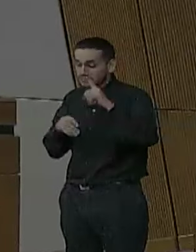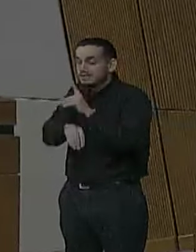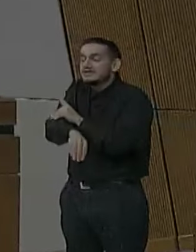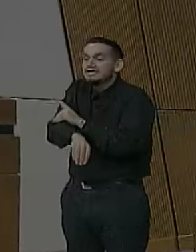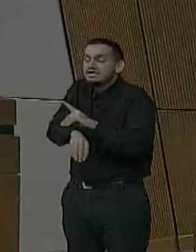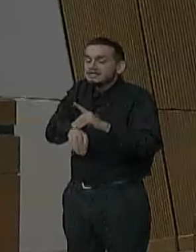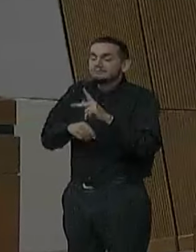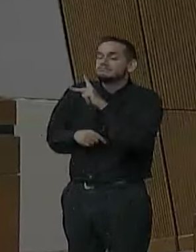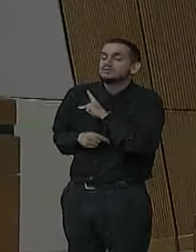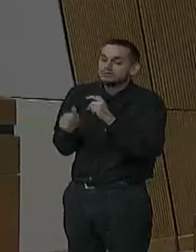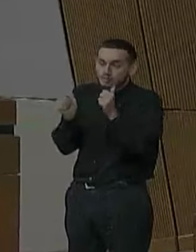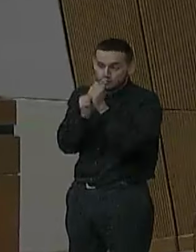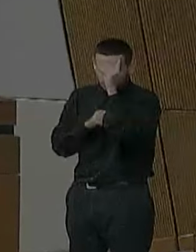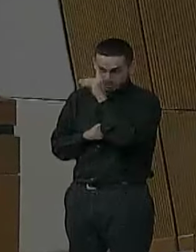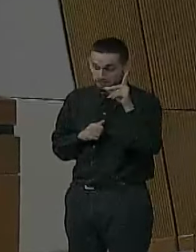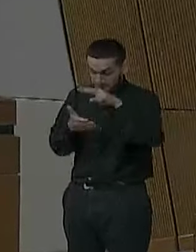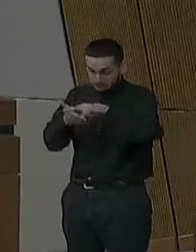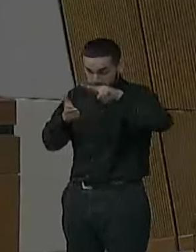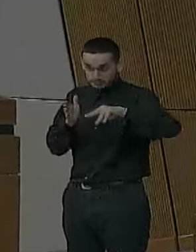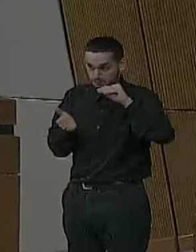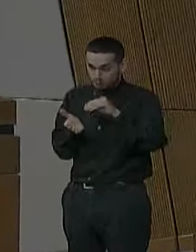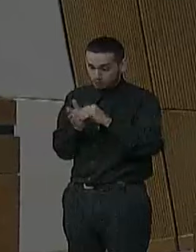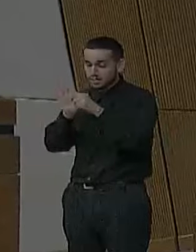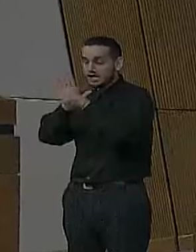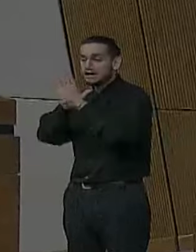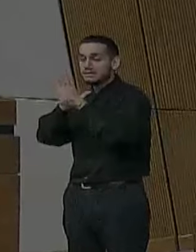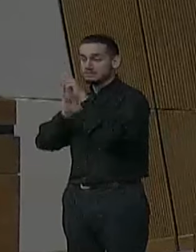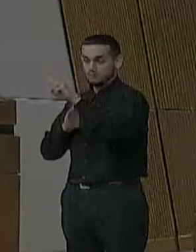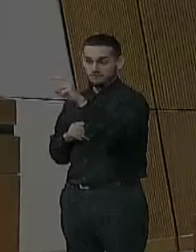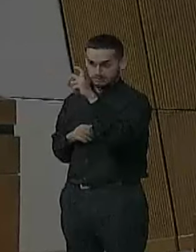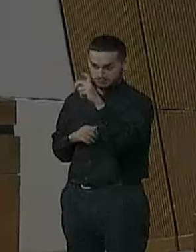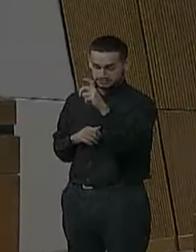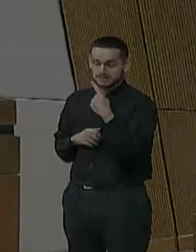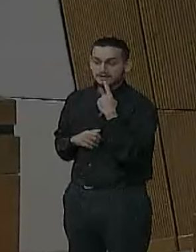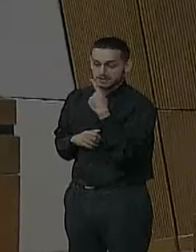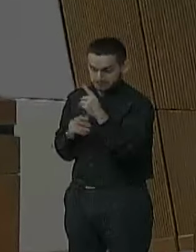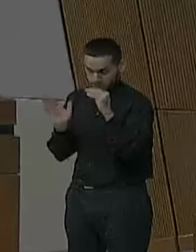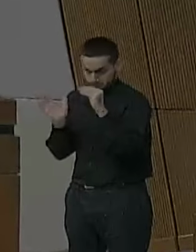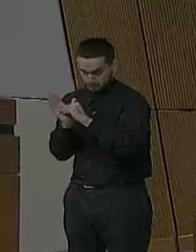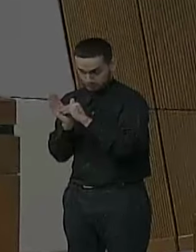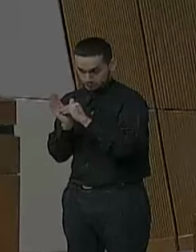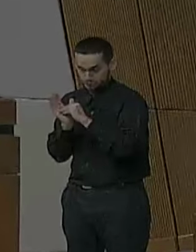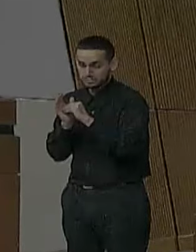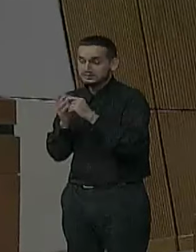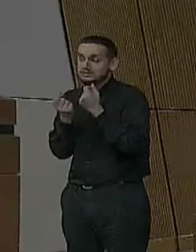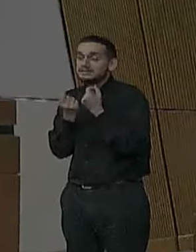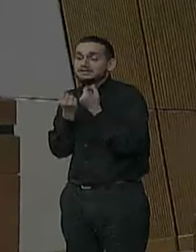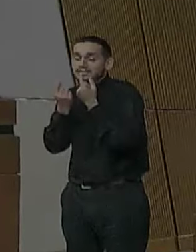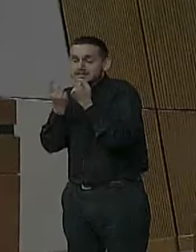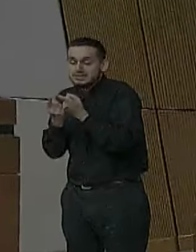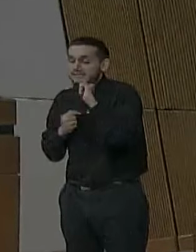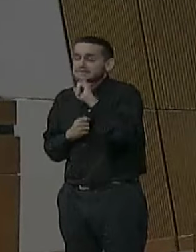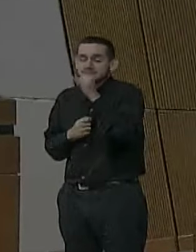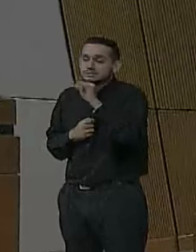de las Personas con Discapacidad. En el artículo 27 menciona justamente la garantía de